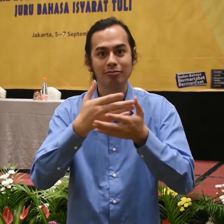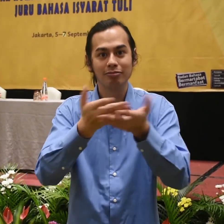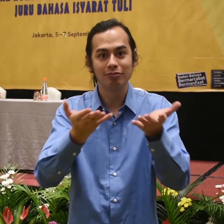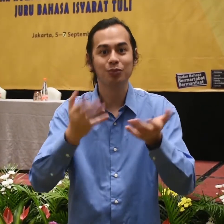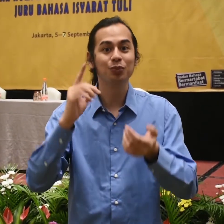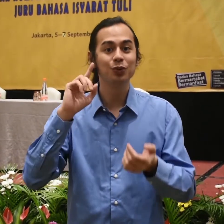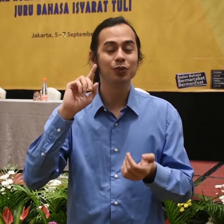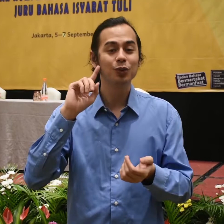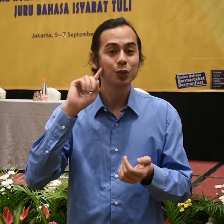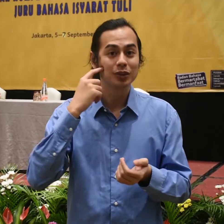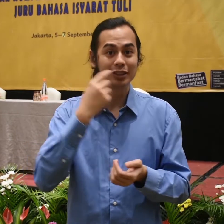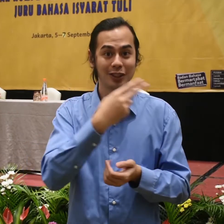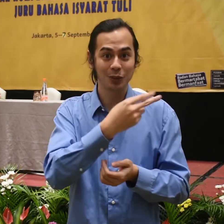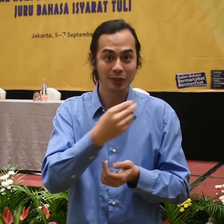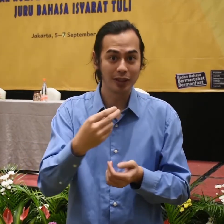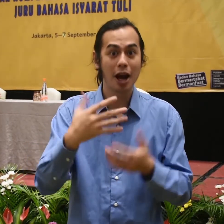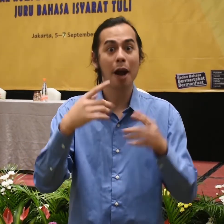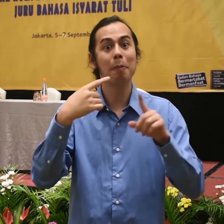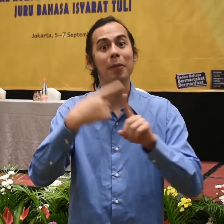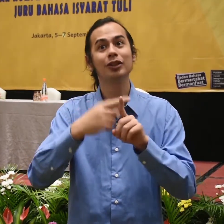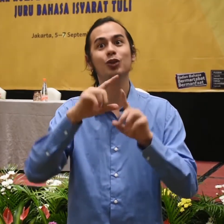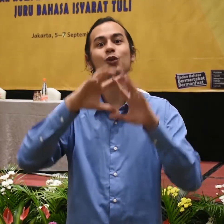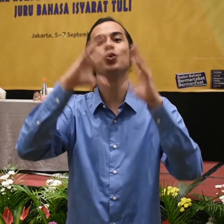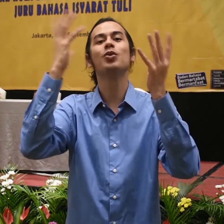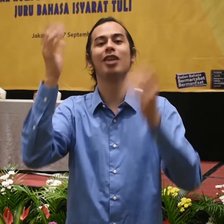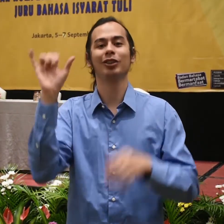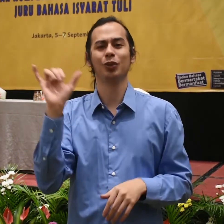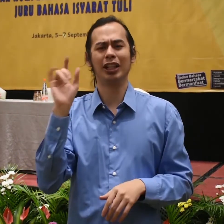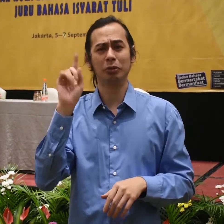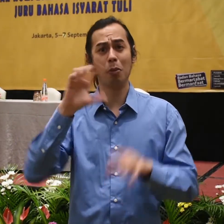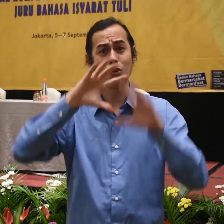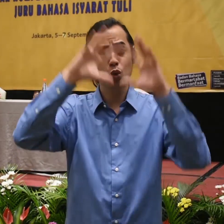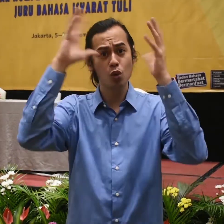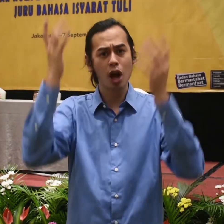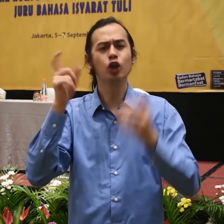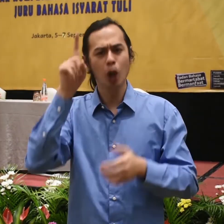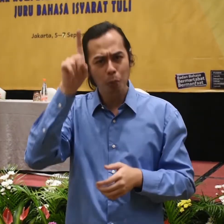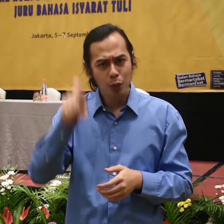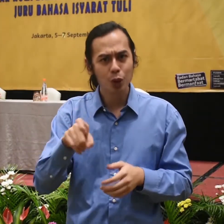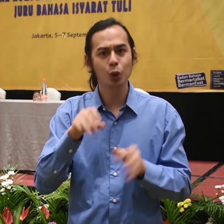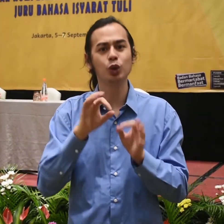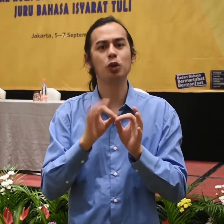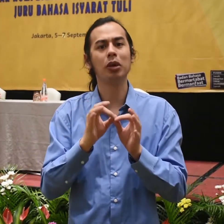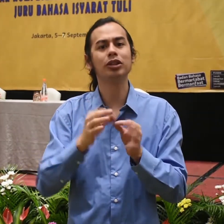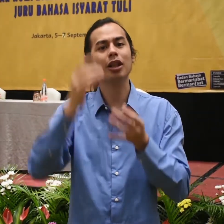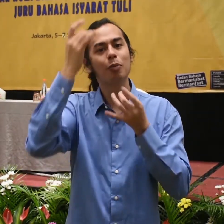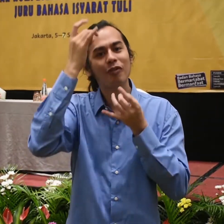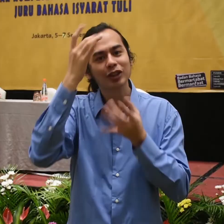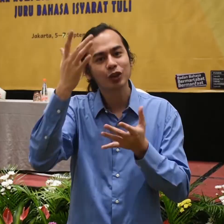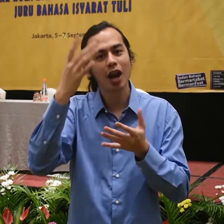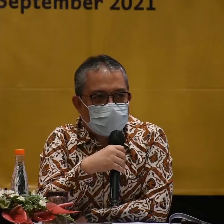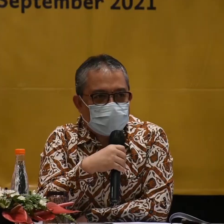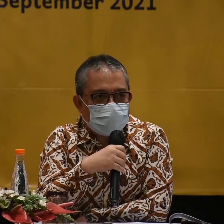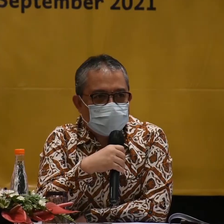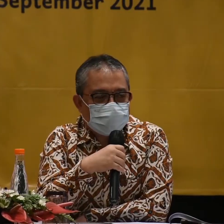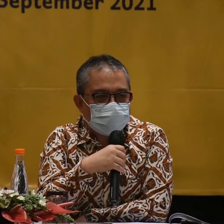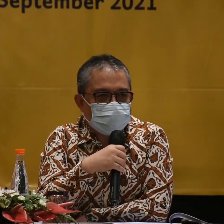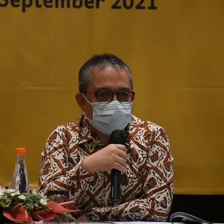untuk teman-teman semua tuli di Indonesia dan juga tuli di dunia, karena di dunia pun butuh juru